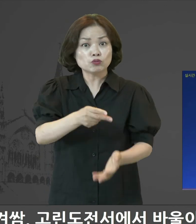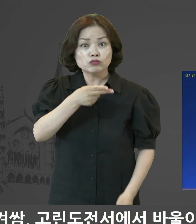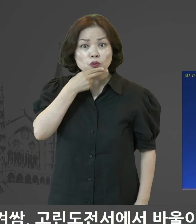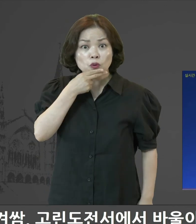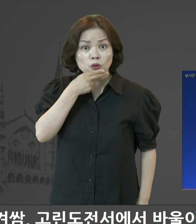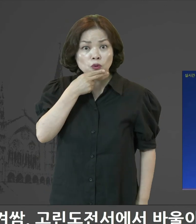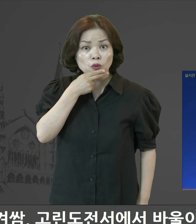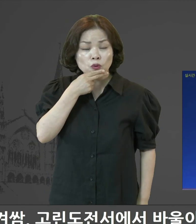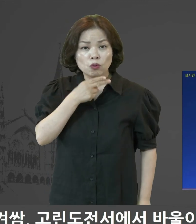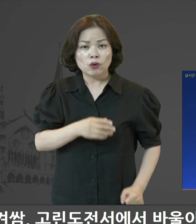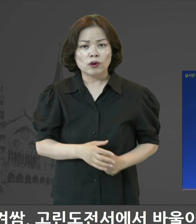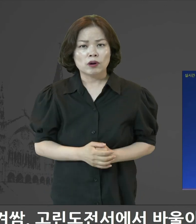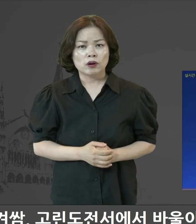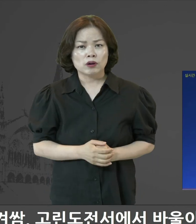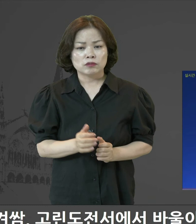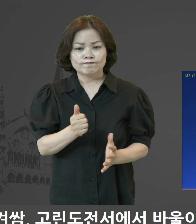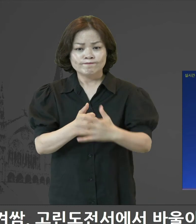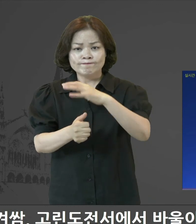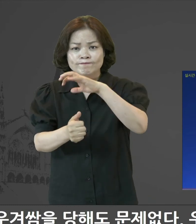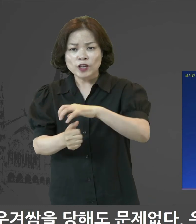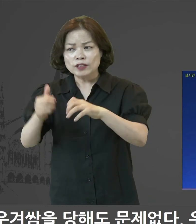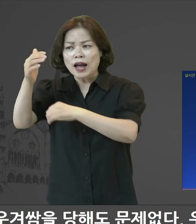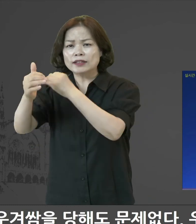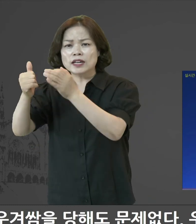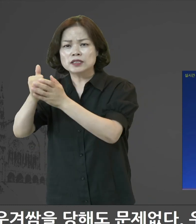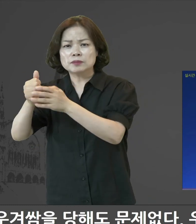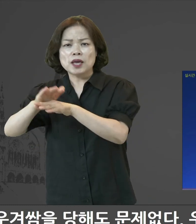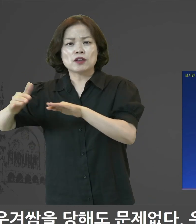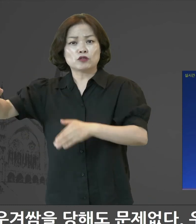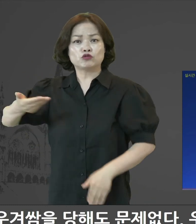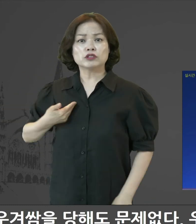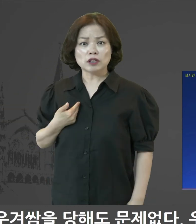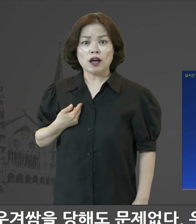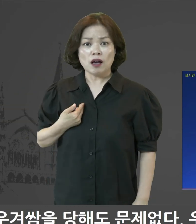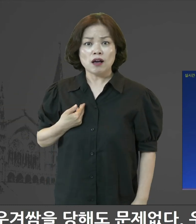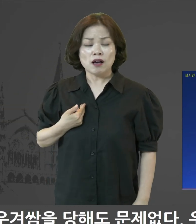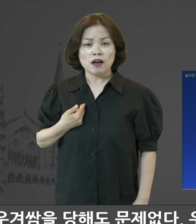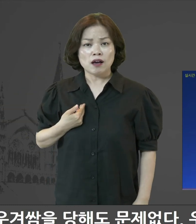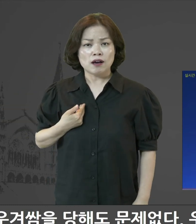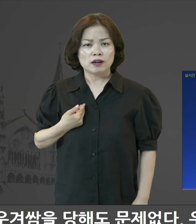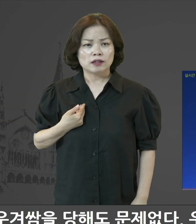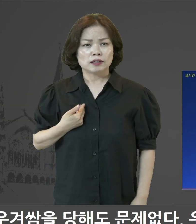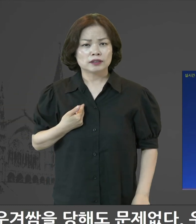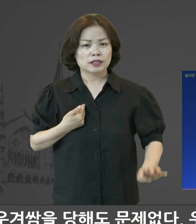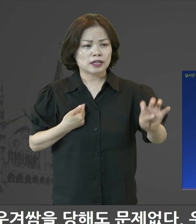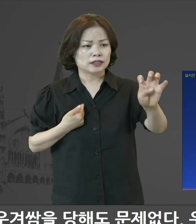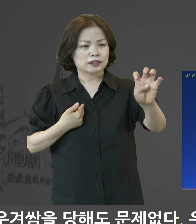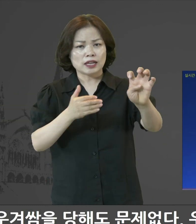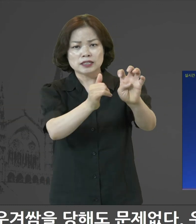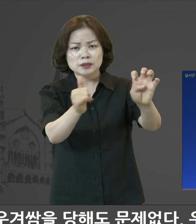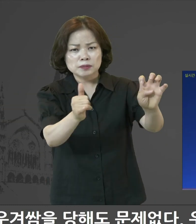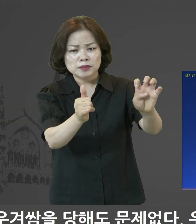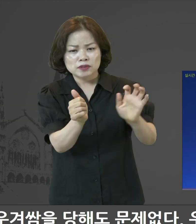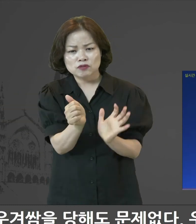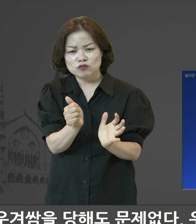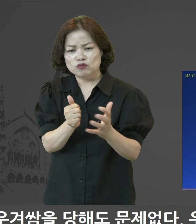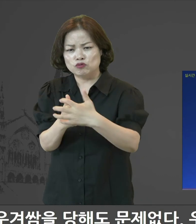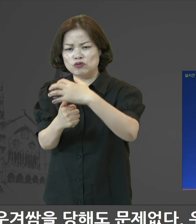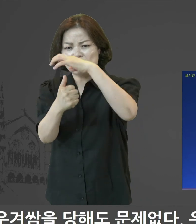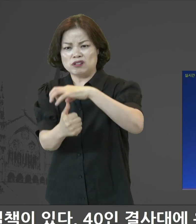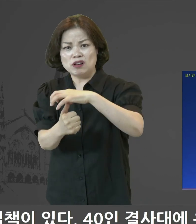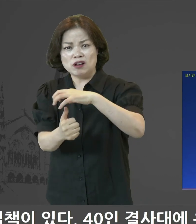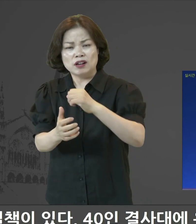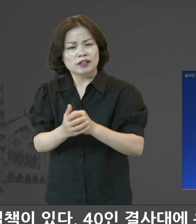문제없다. 우겨쌈을 당해도 하나님이 거기에 해결책이 있다. 이 40인 결살에 우겨쌈을 당한